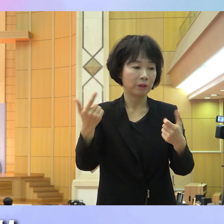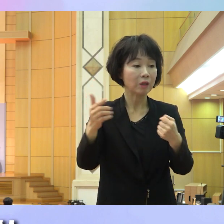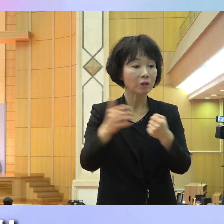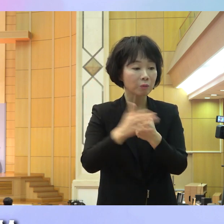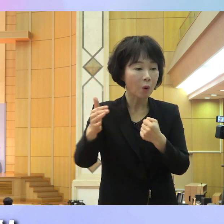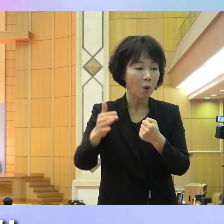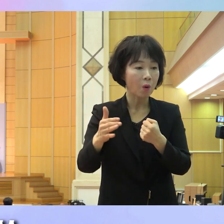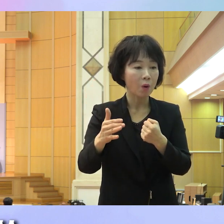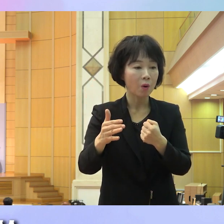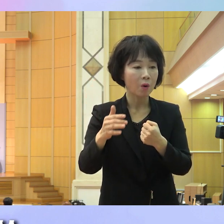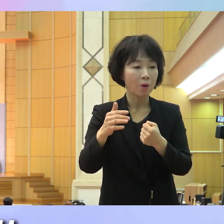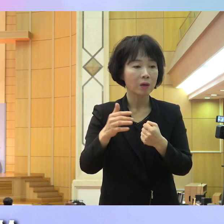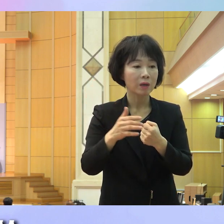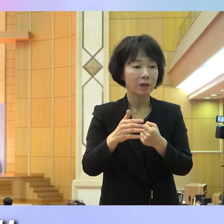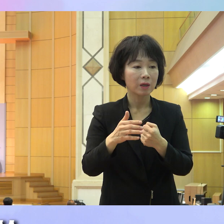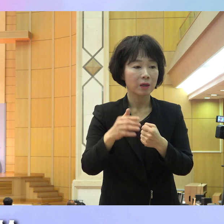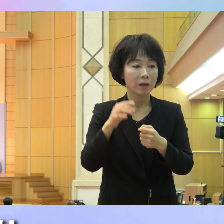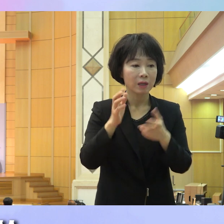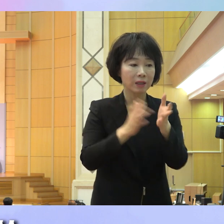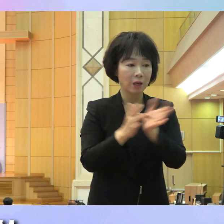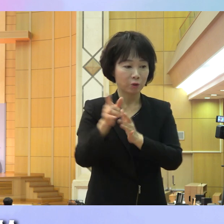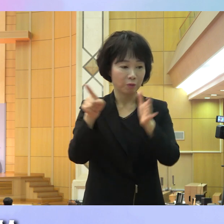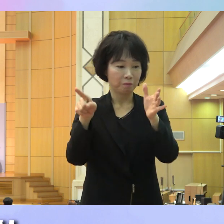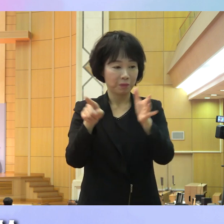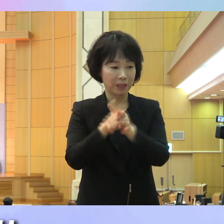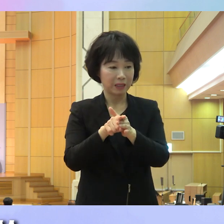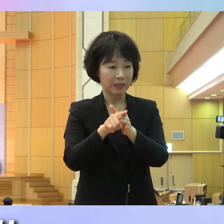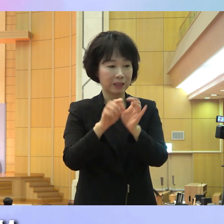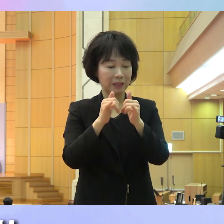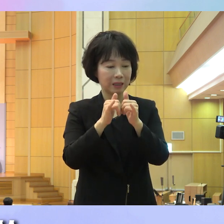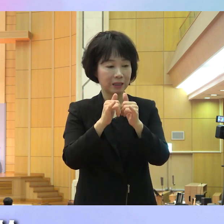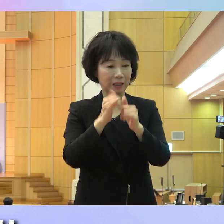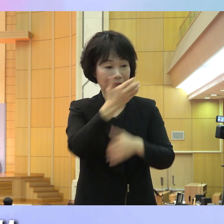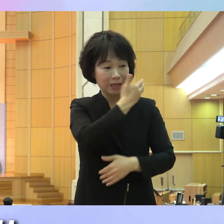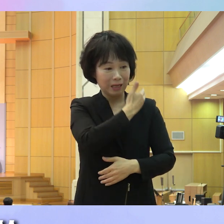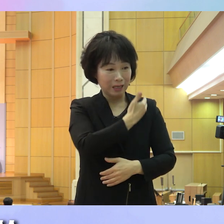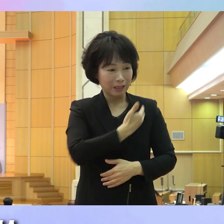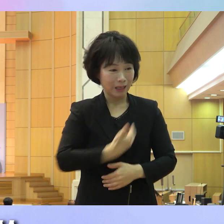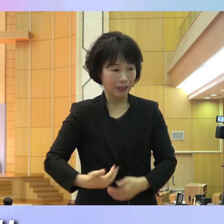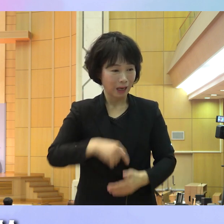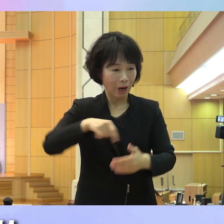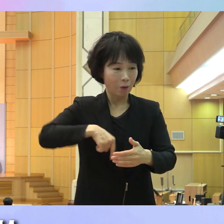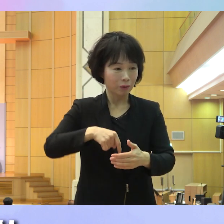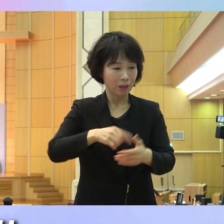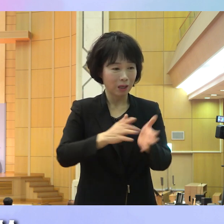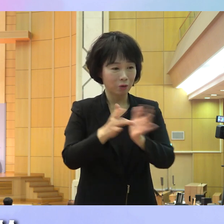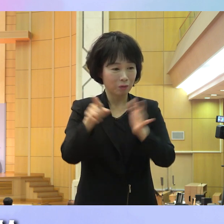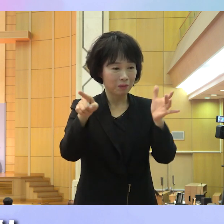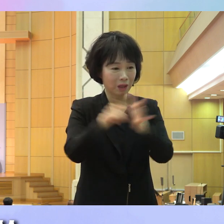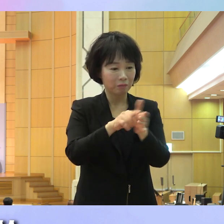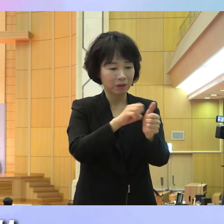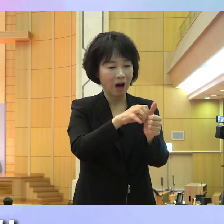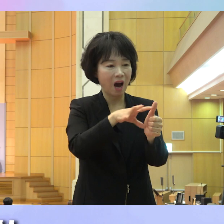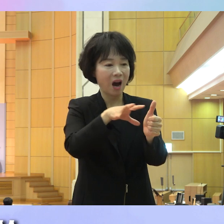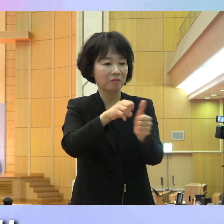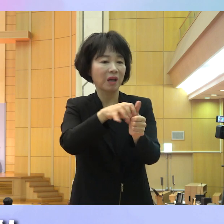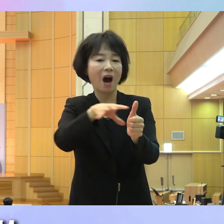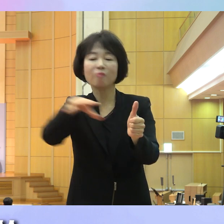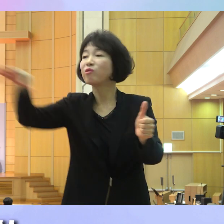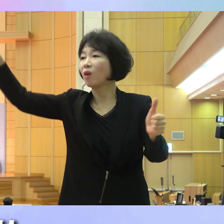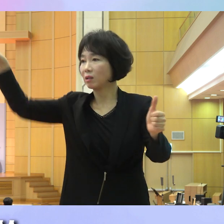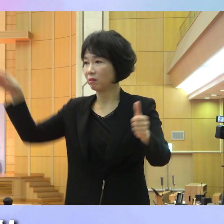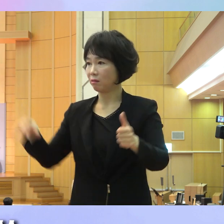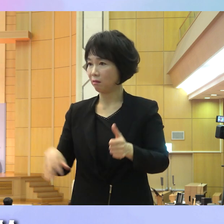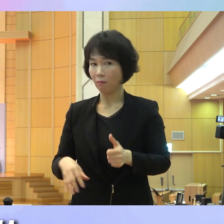제자 중에 이 말은 예수 믿는 사람들 많이 물러갔대요. 예수님께서 병 고쳐